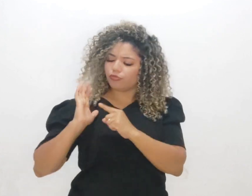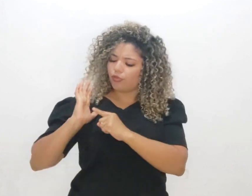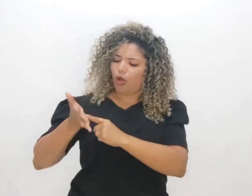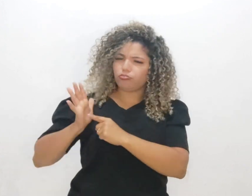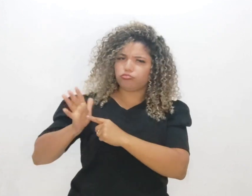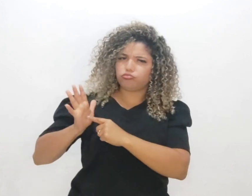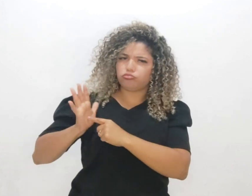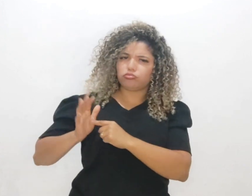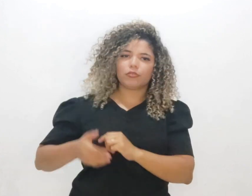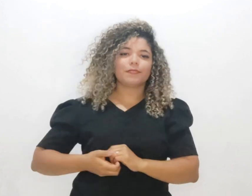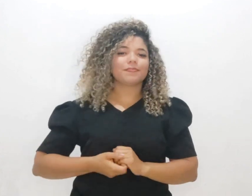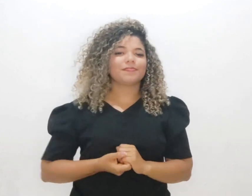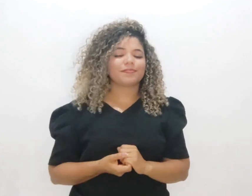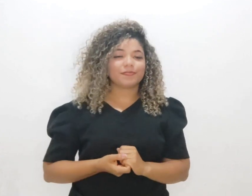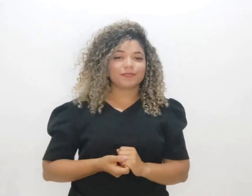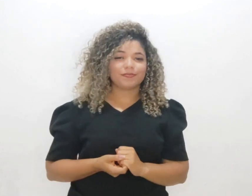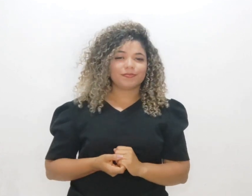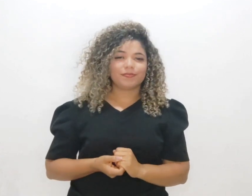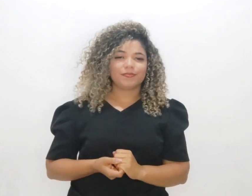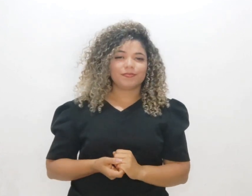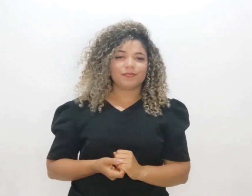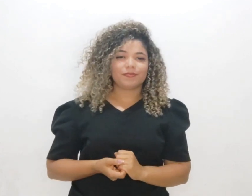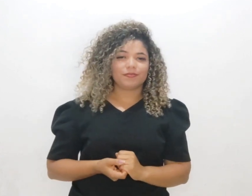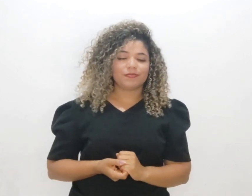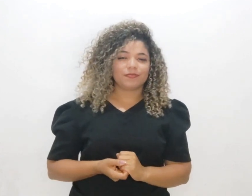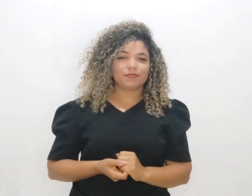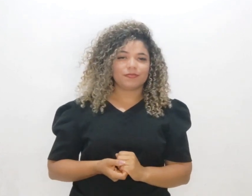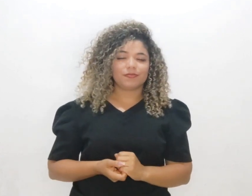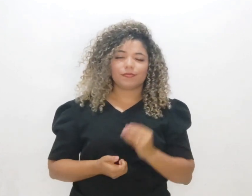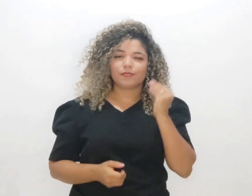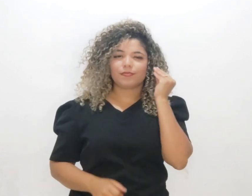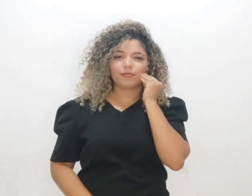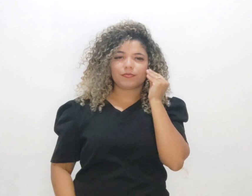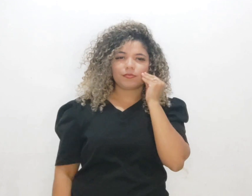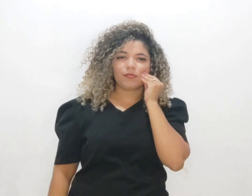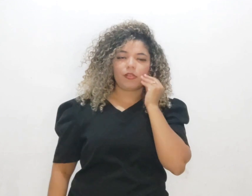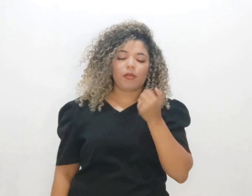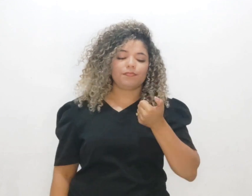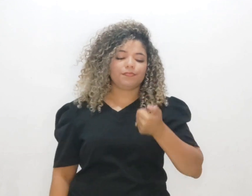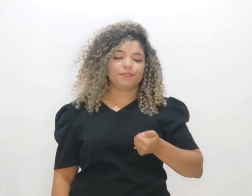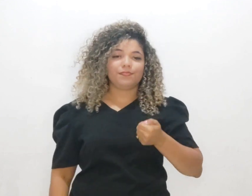No menu teste, acionando o motor,